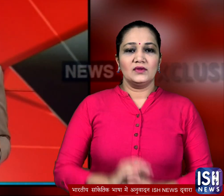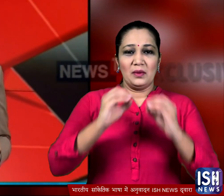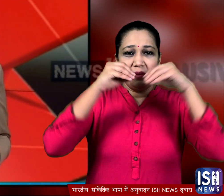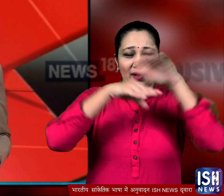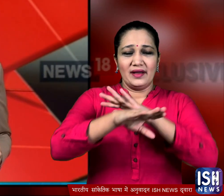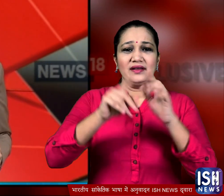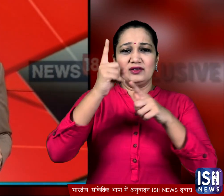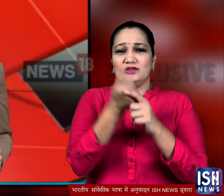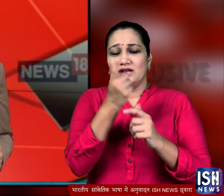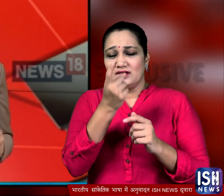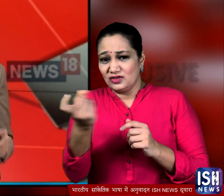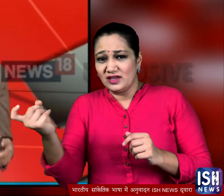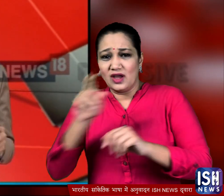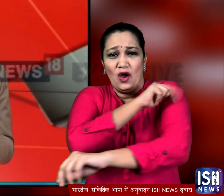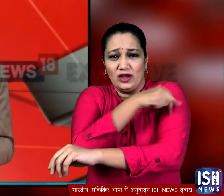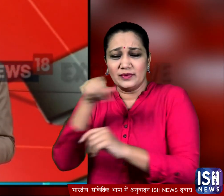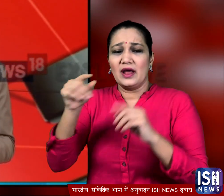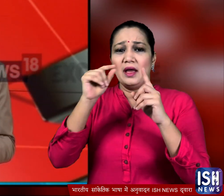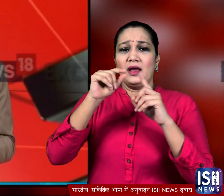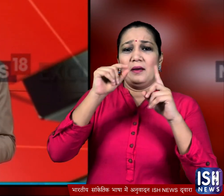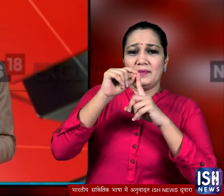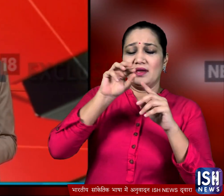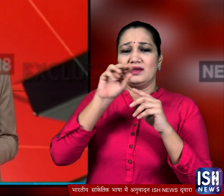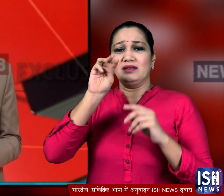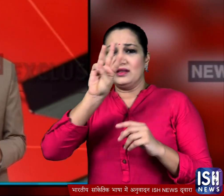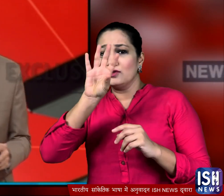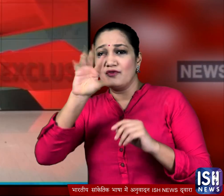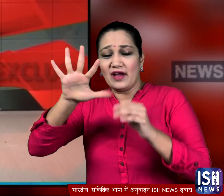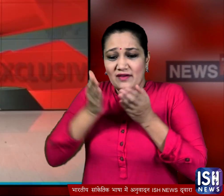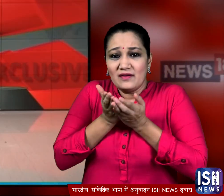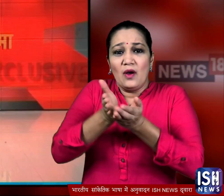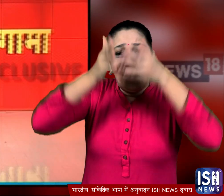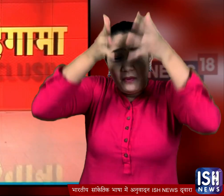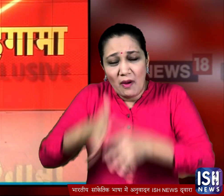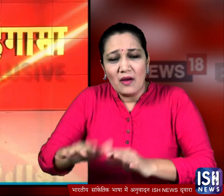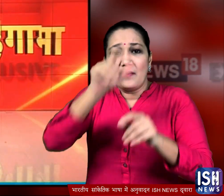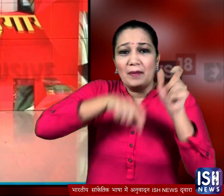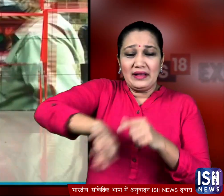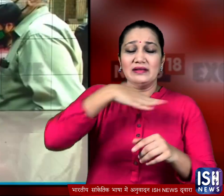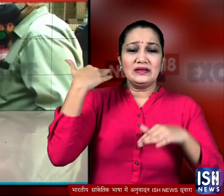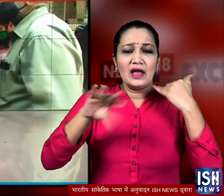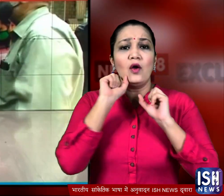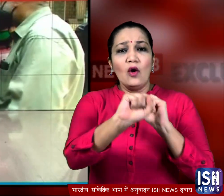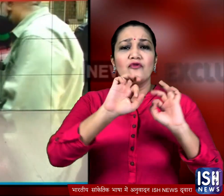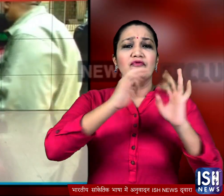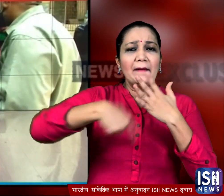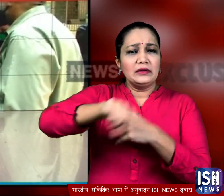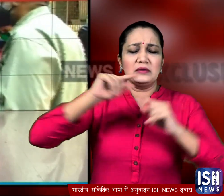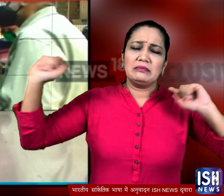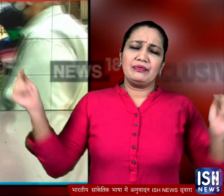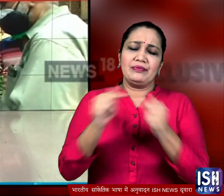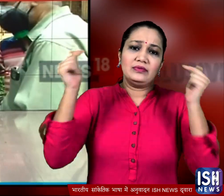मुंबई में जेजे अस्पताल के बाहर बार्ज P305 जहाज के डूबने की वजह से मारे गए कर्मचारियों के परिवार वालों ने जमकर हंगामा